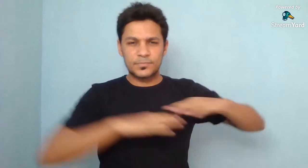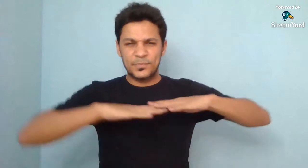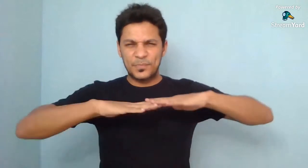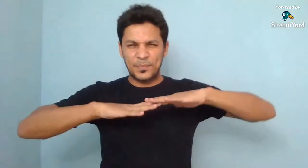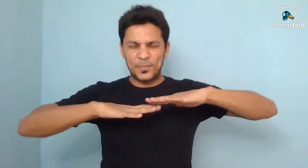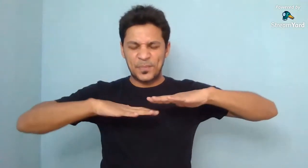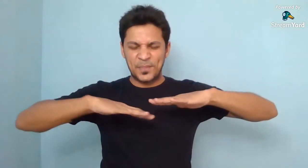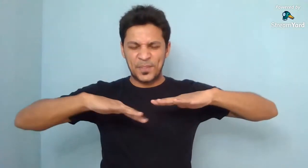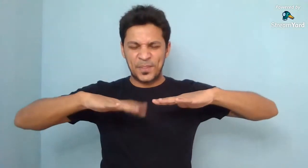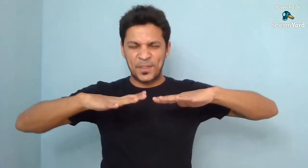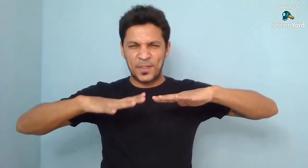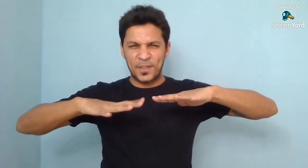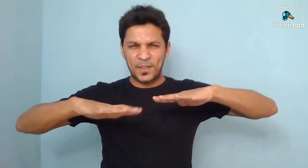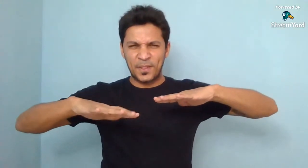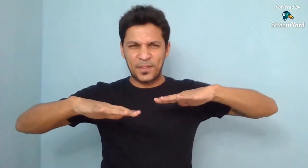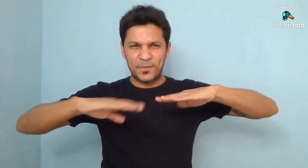¡Gracias! ¡Gracias! ¡Gracias! .